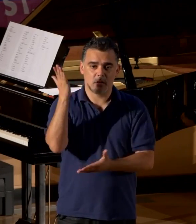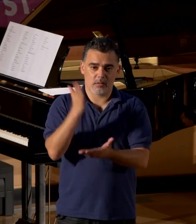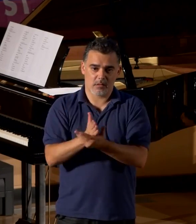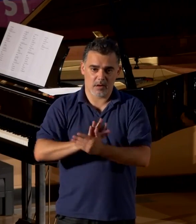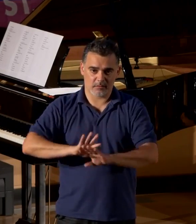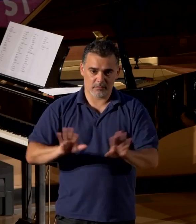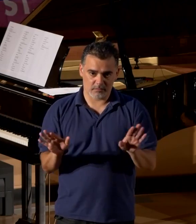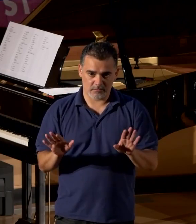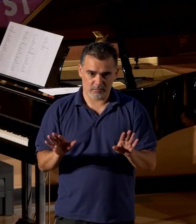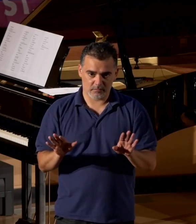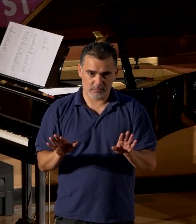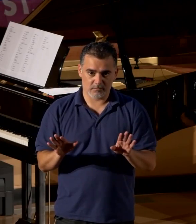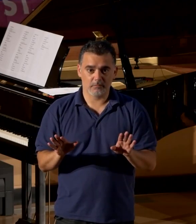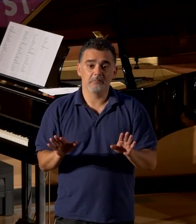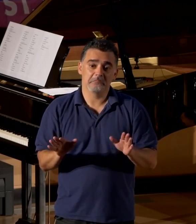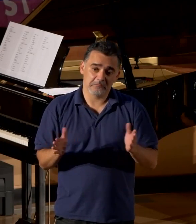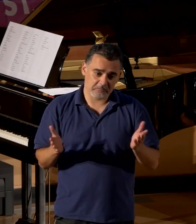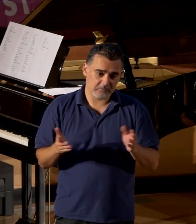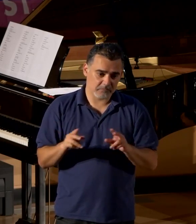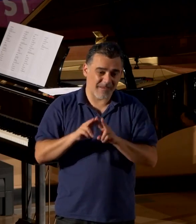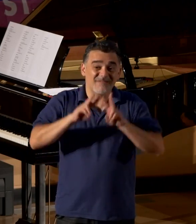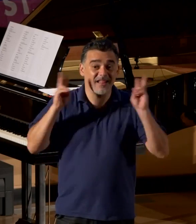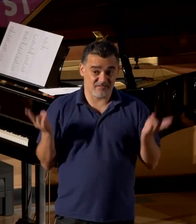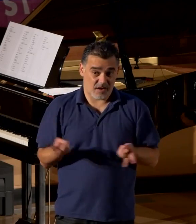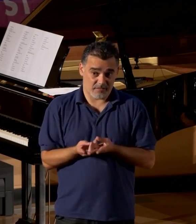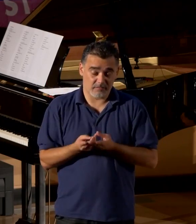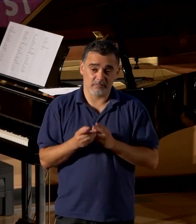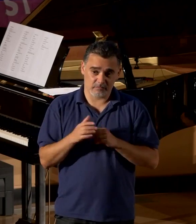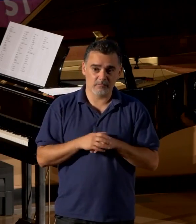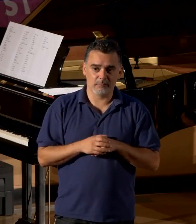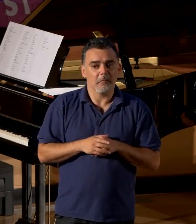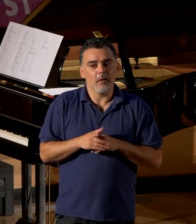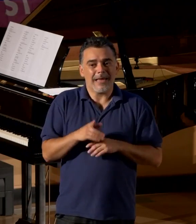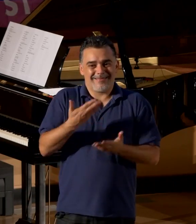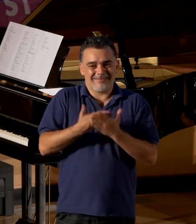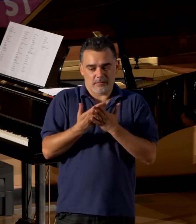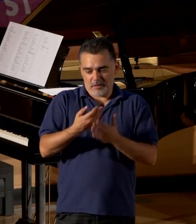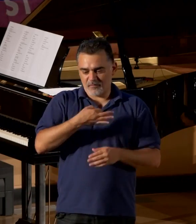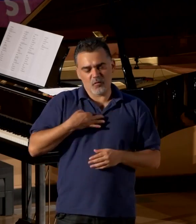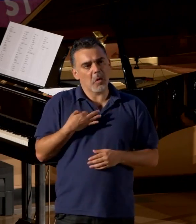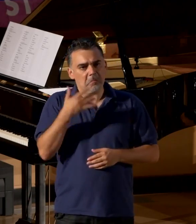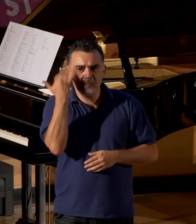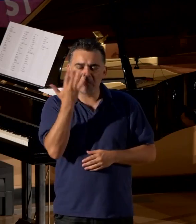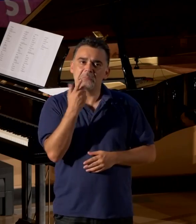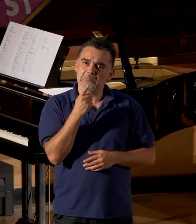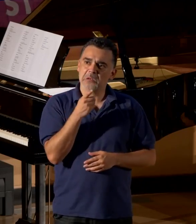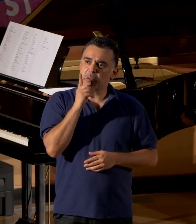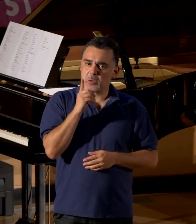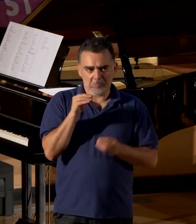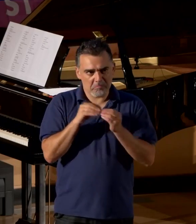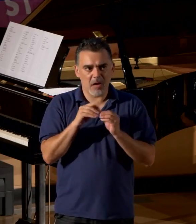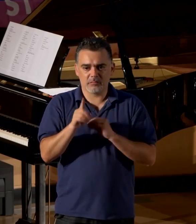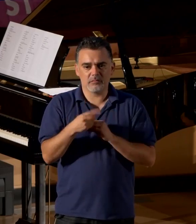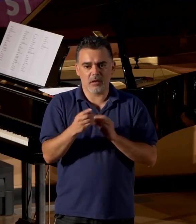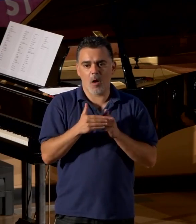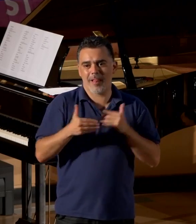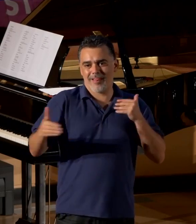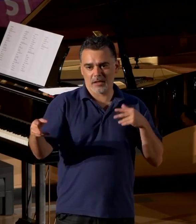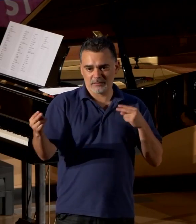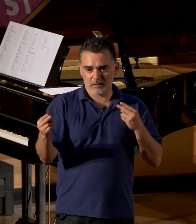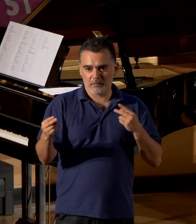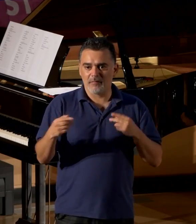Und insofern hat das für uns gepasst, also auch von Deutschland aus uns auf einen langen Zeithorizont auszurichten, weil wir gehen durchaus nicht davon aus,